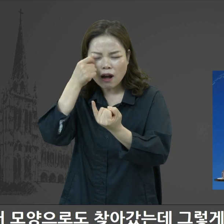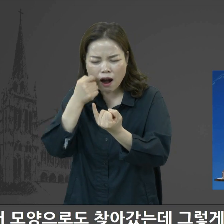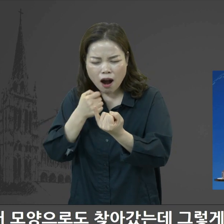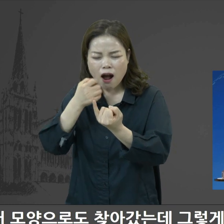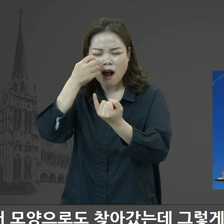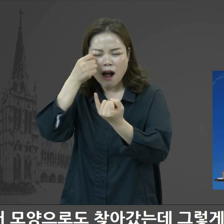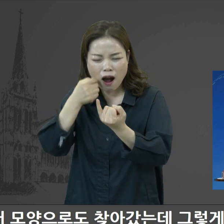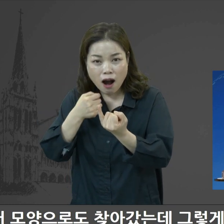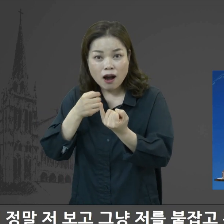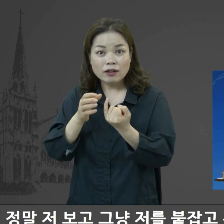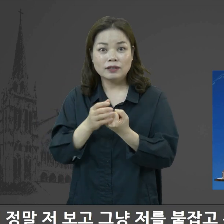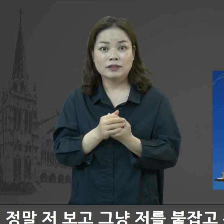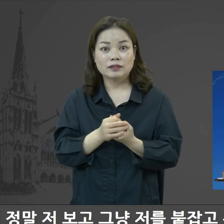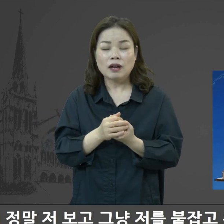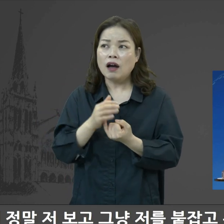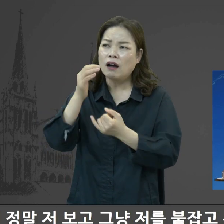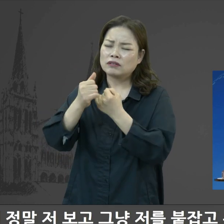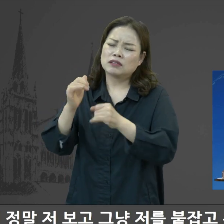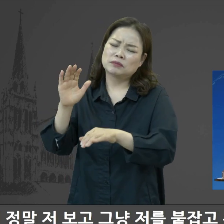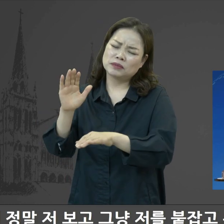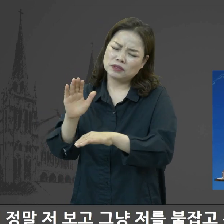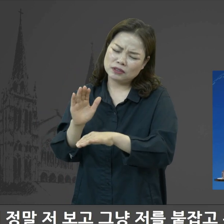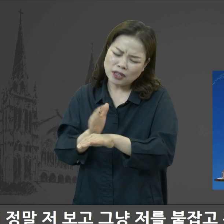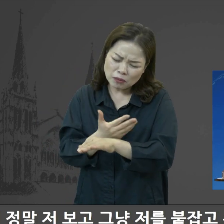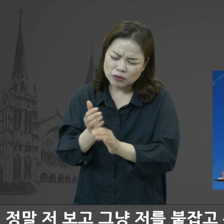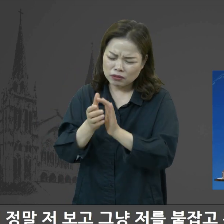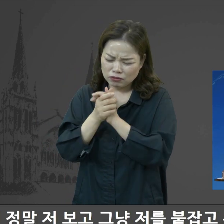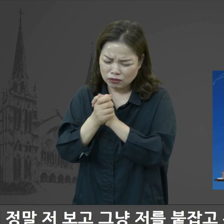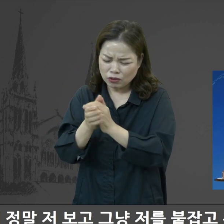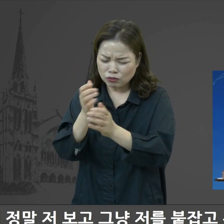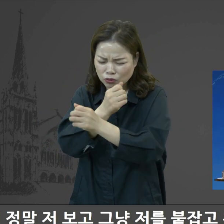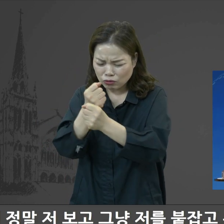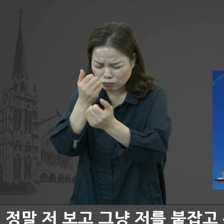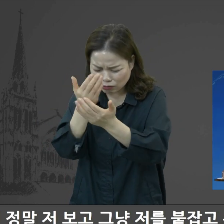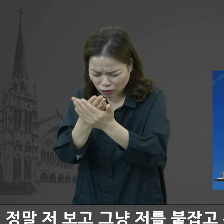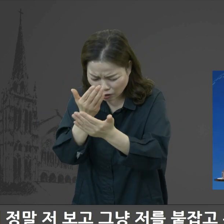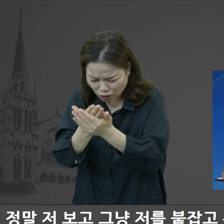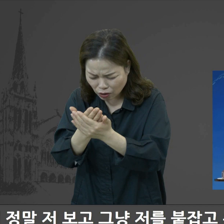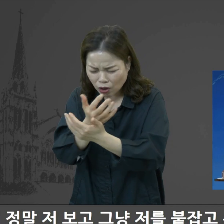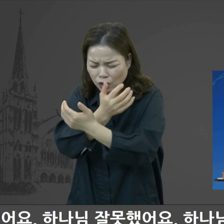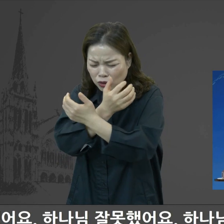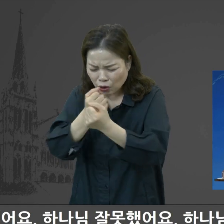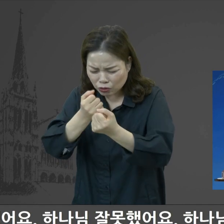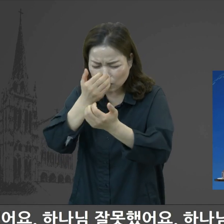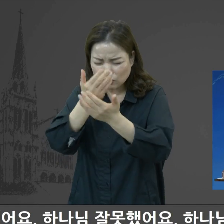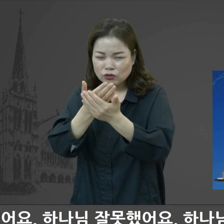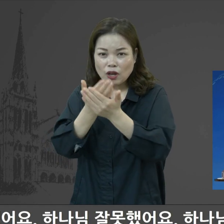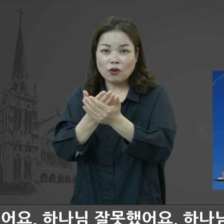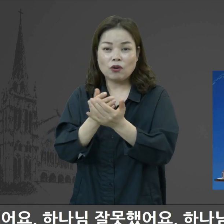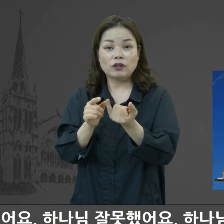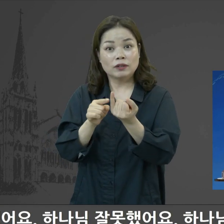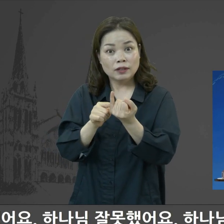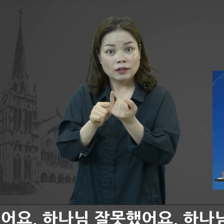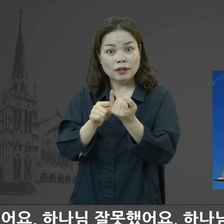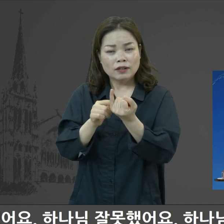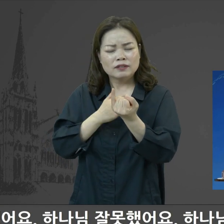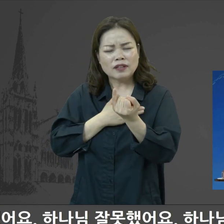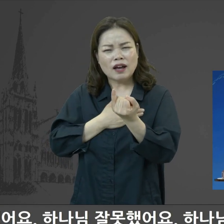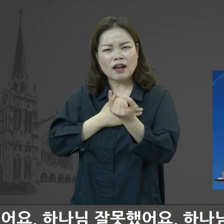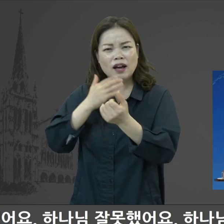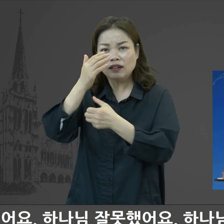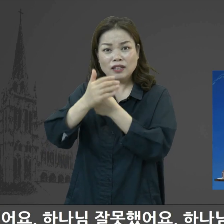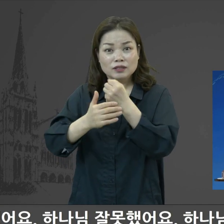우시는데요, 제가 하나님 잘못했어요, 하나님 잘못했어요, 하나님 용서해 주세요, 하나님 용서해 주세요, 나